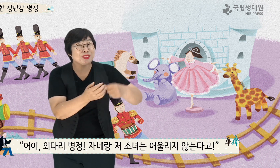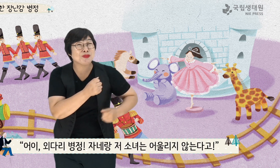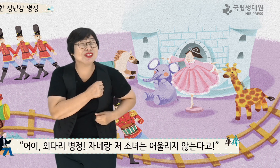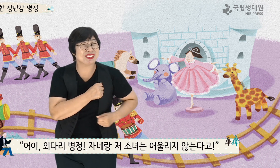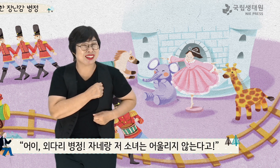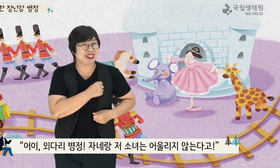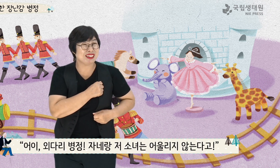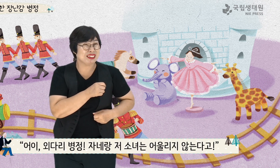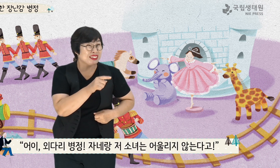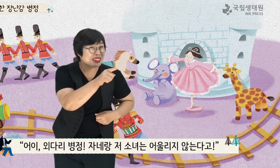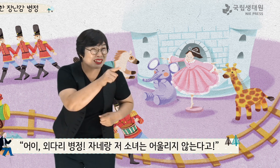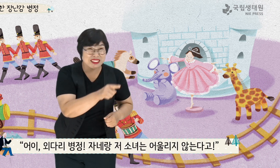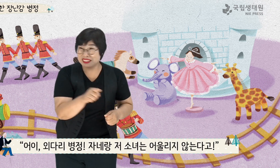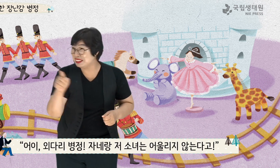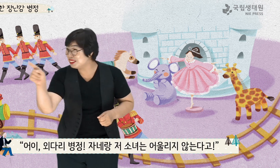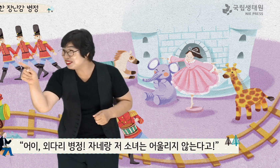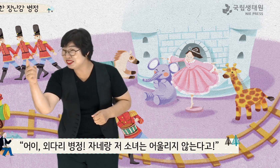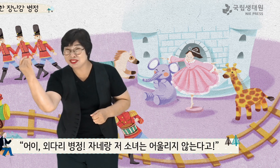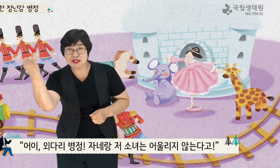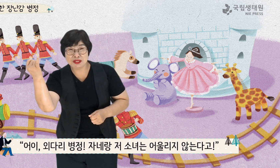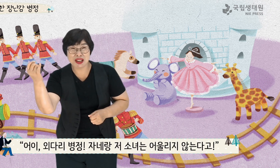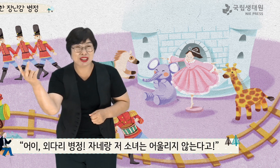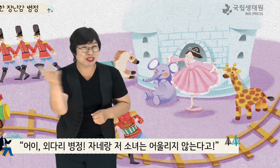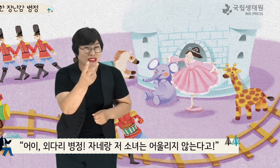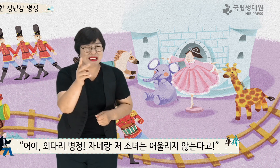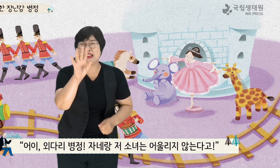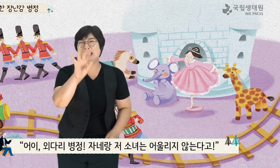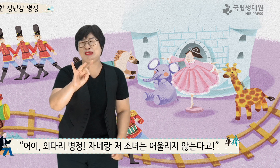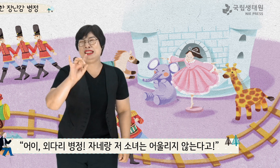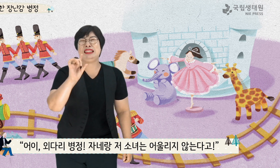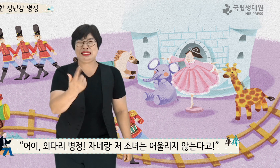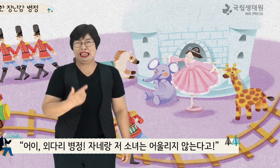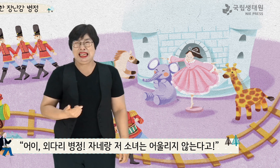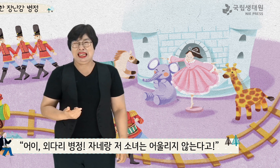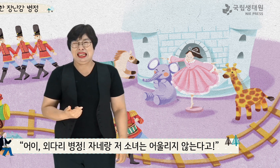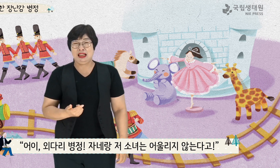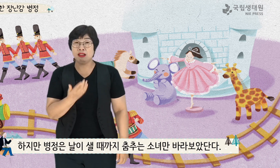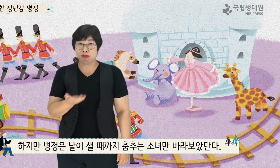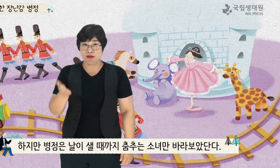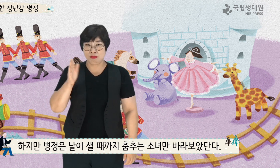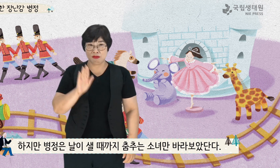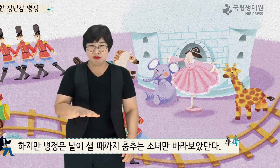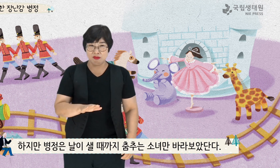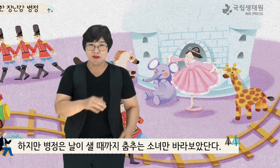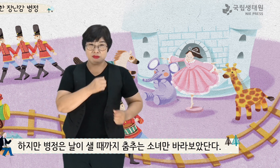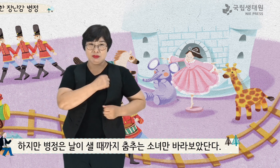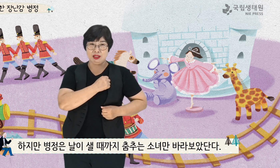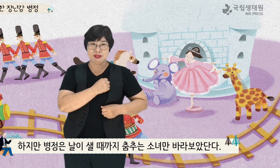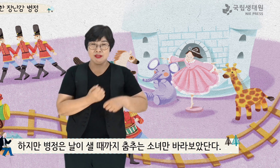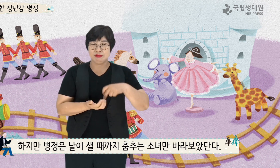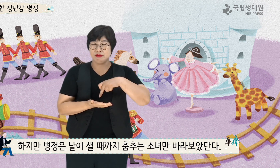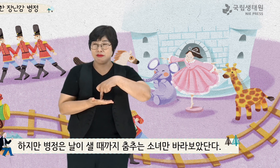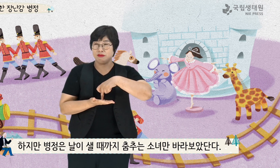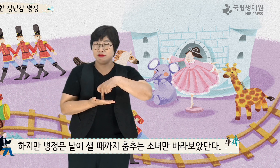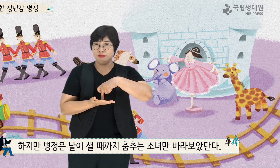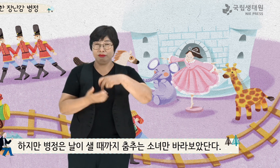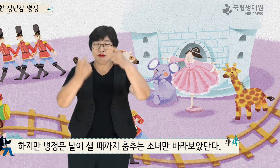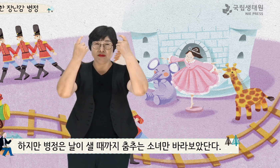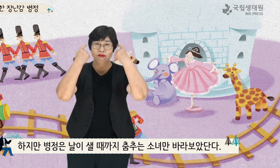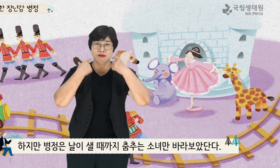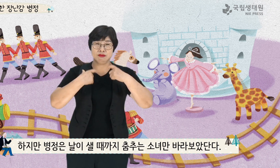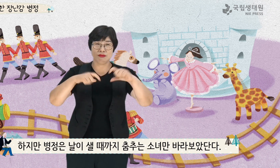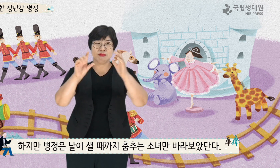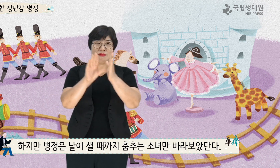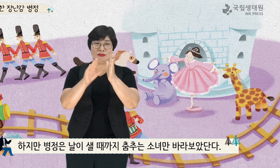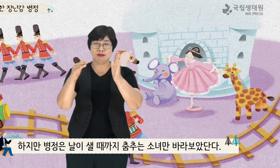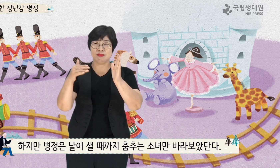어이, 외다리 병정. 자네랑 저 소녀는 어울리지 않는다고. 하지만 병정은 날이